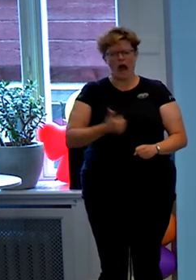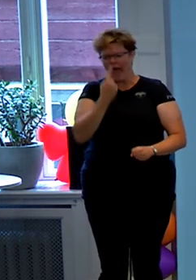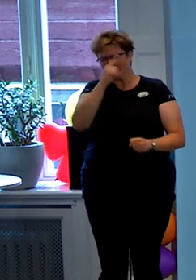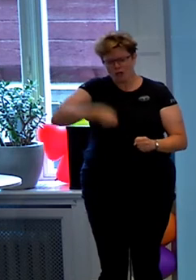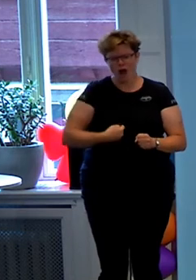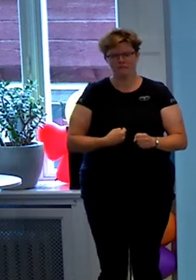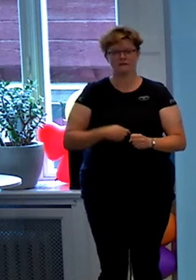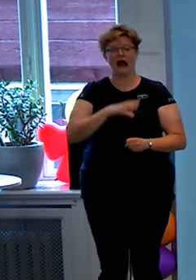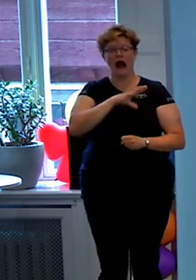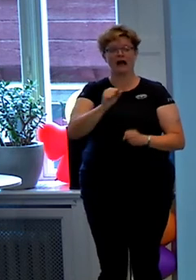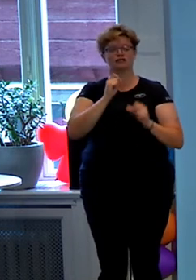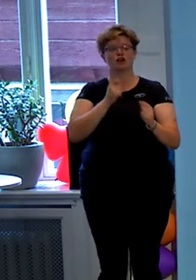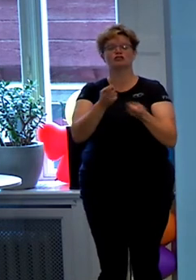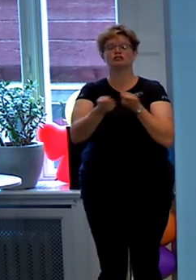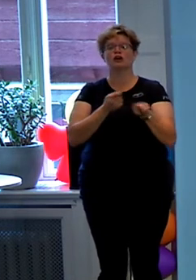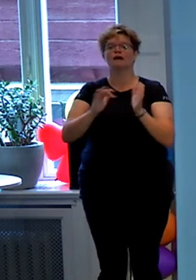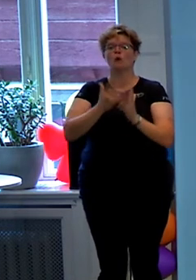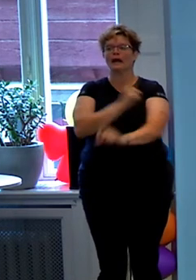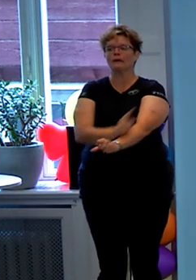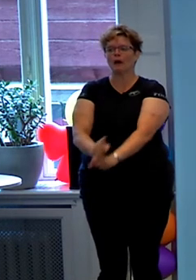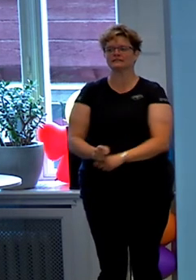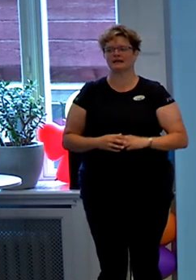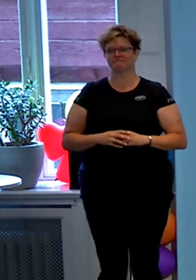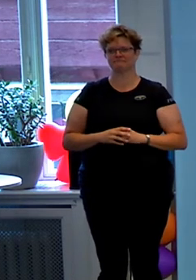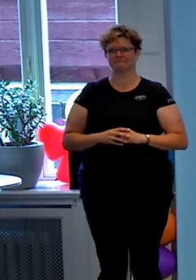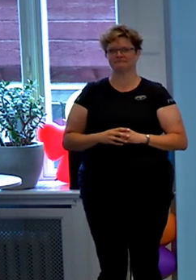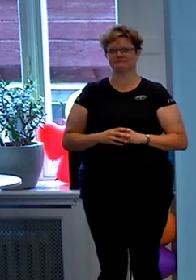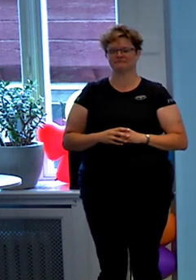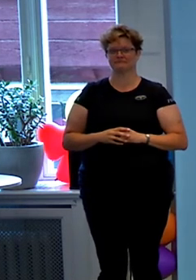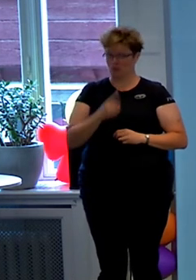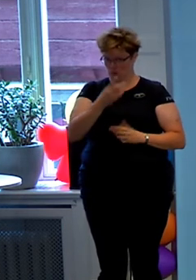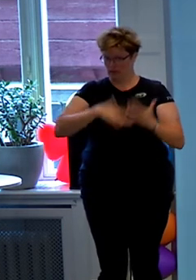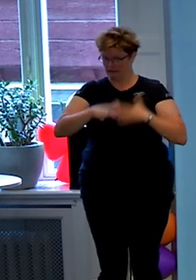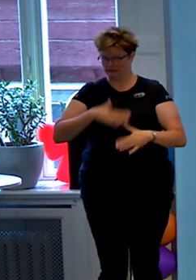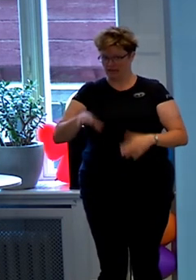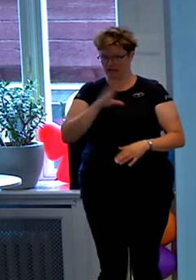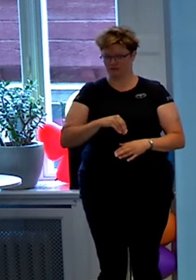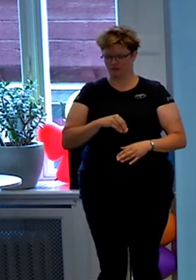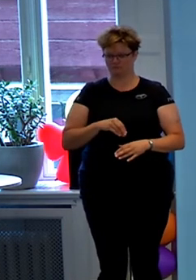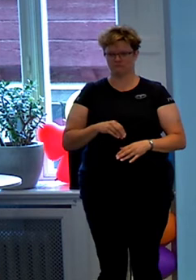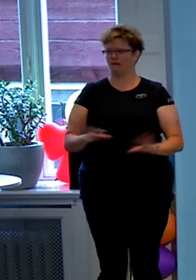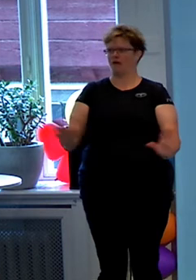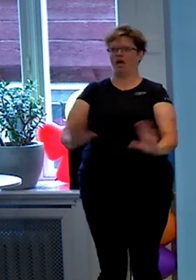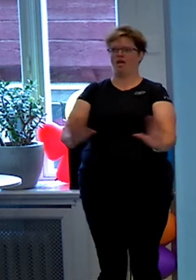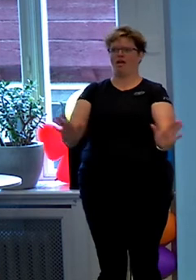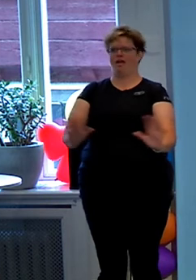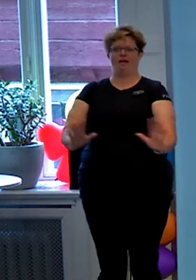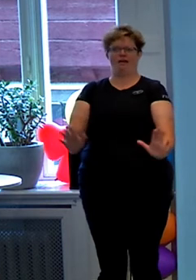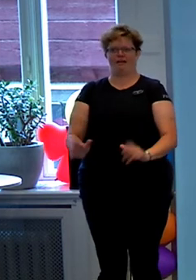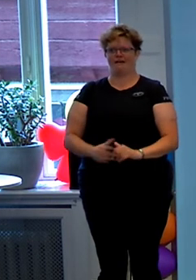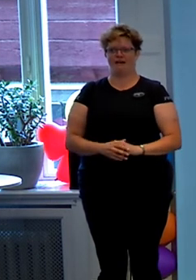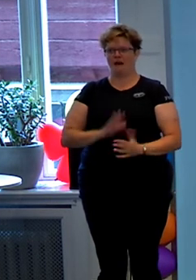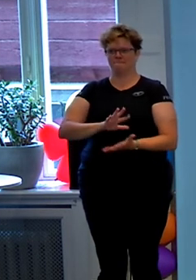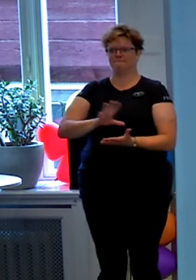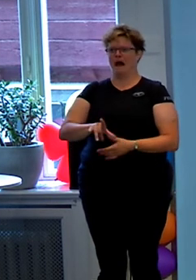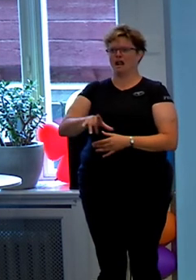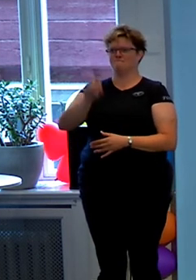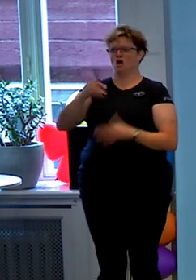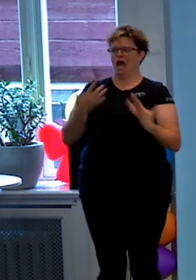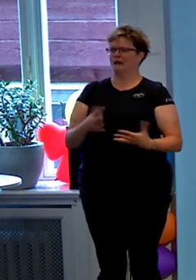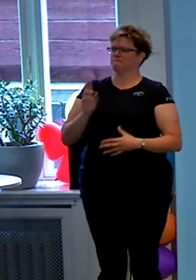krav, att allt ska styras från Kristianstad. Är du intresserad då? Nej, alltså Malmö är ju